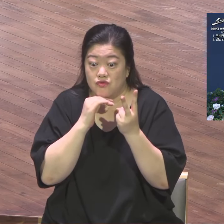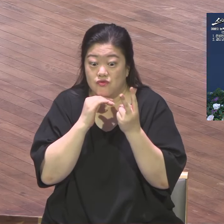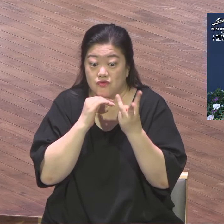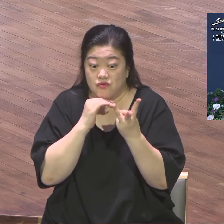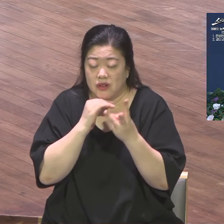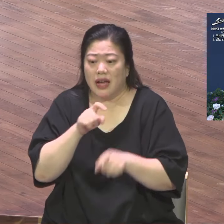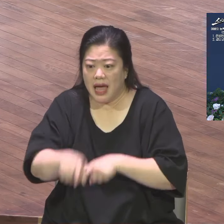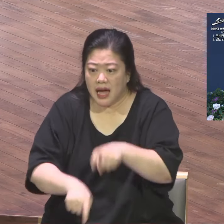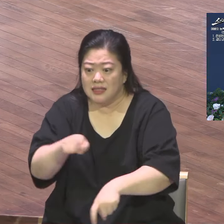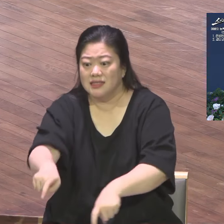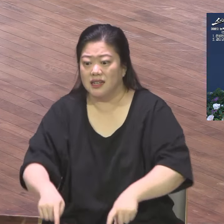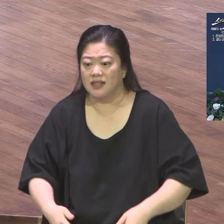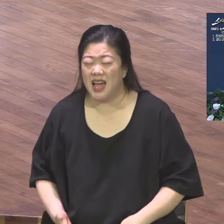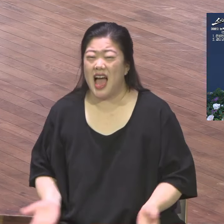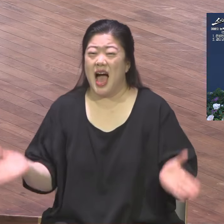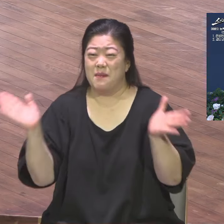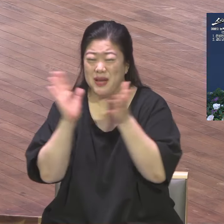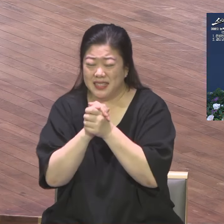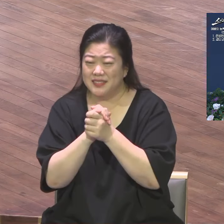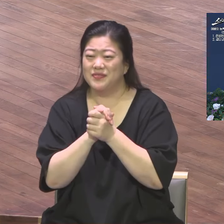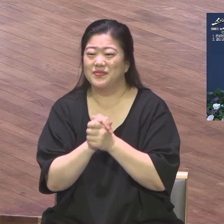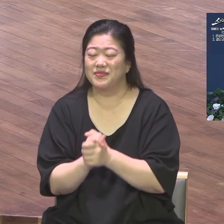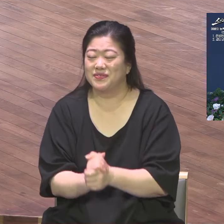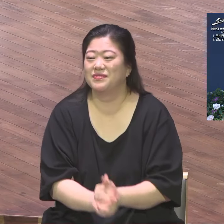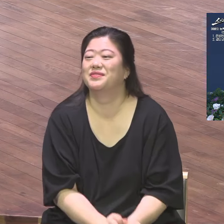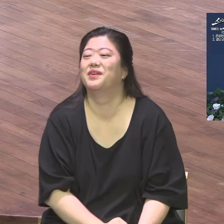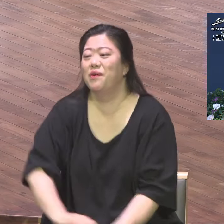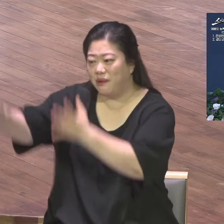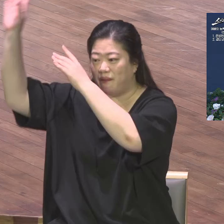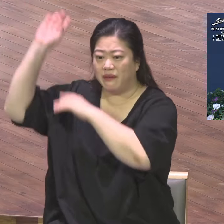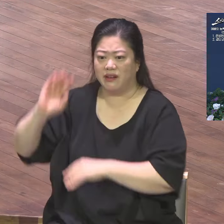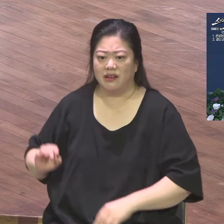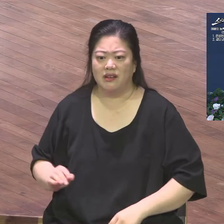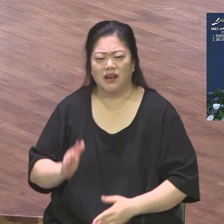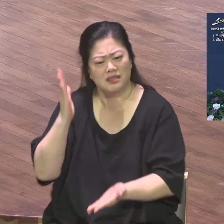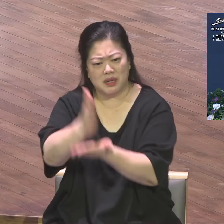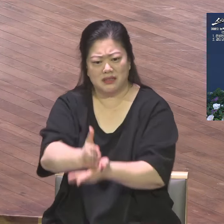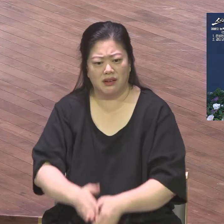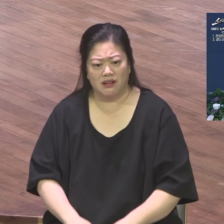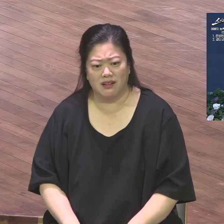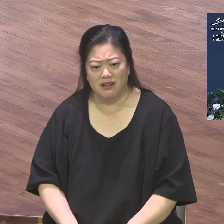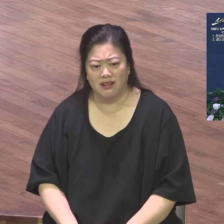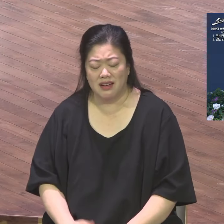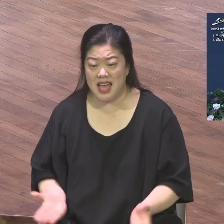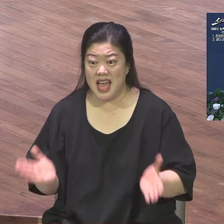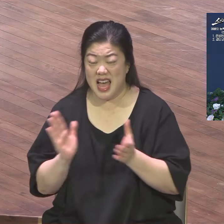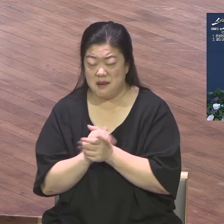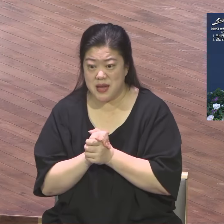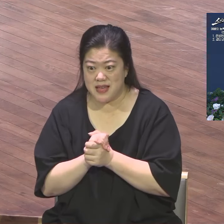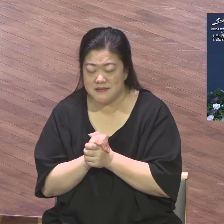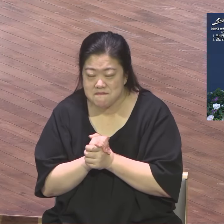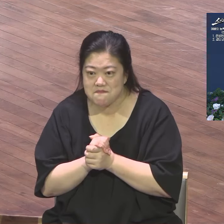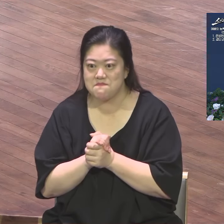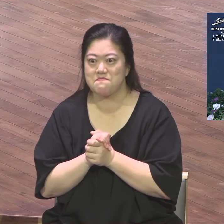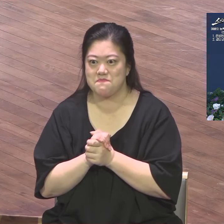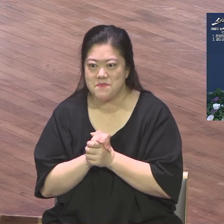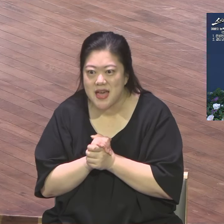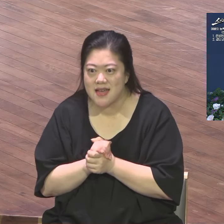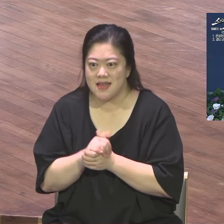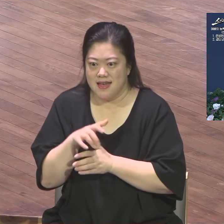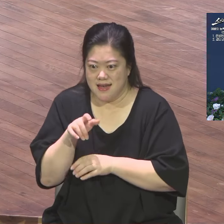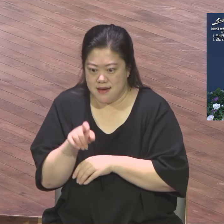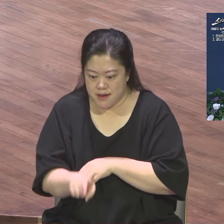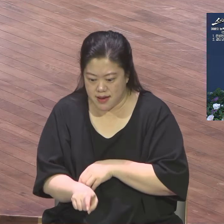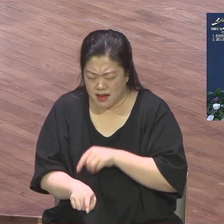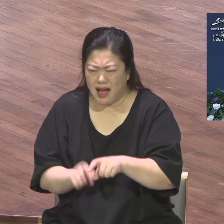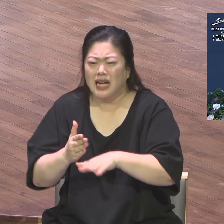아멘, 요 아멘 확 적었지, 적었지. 꼭 실천하시기 바랍니다. 다 못해도